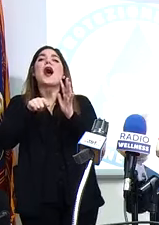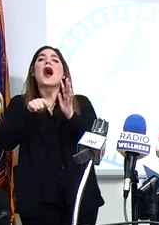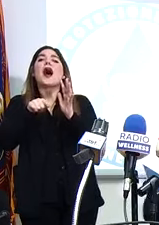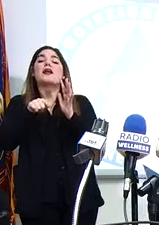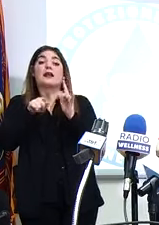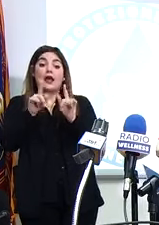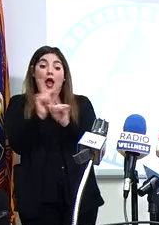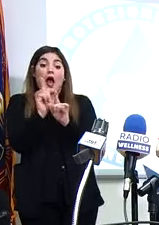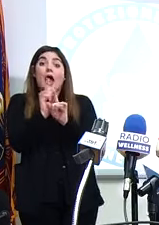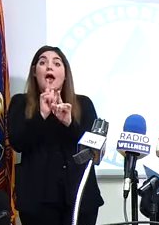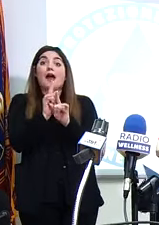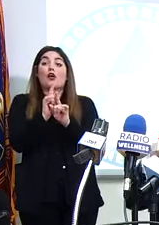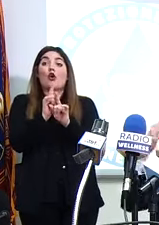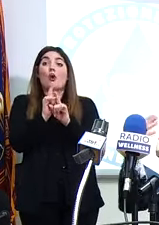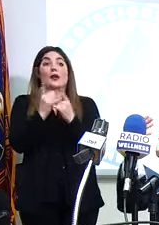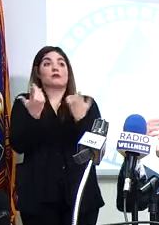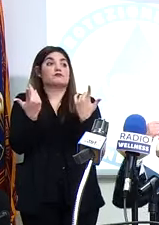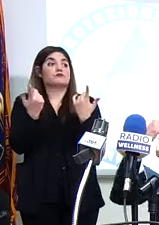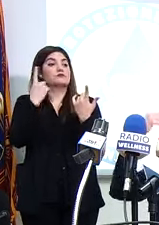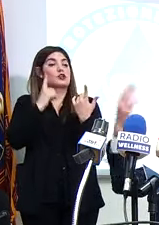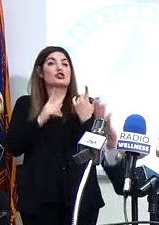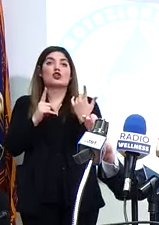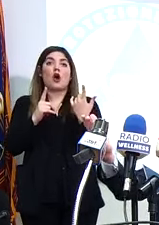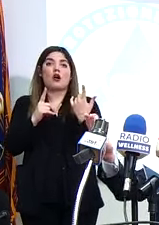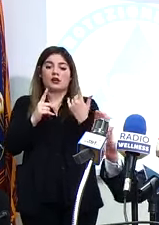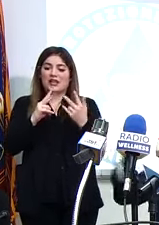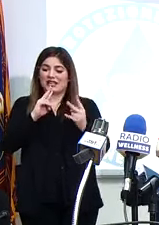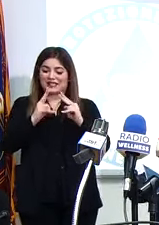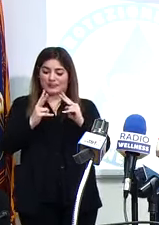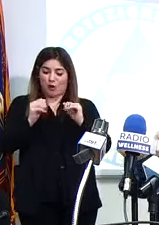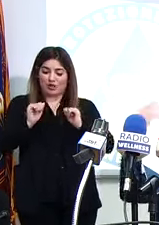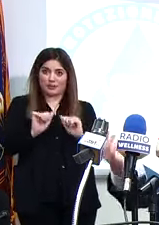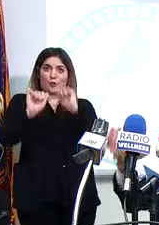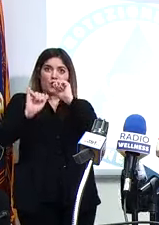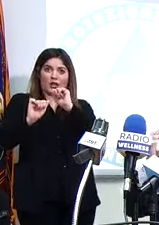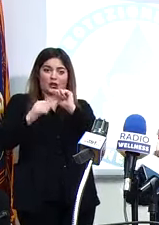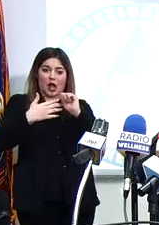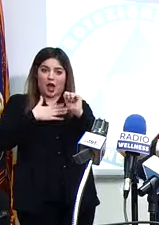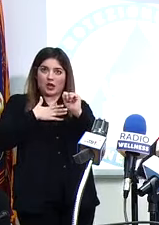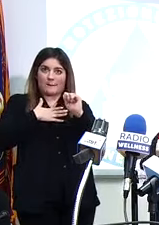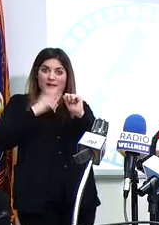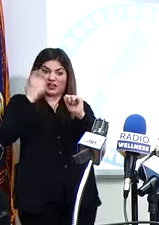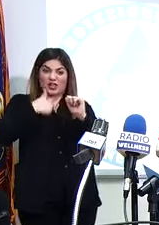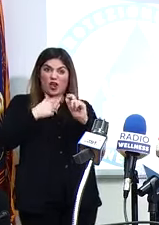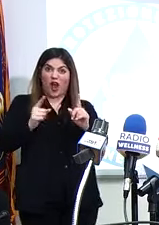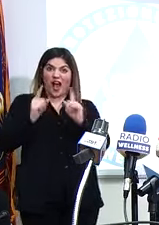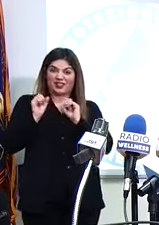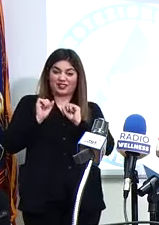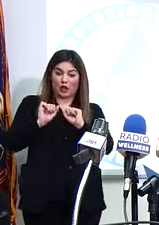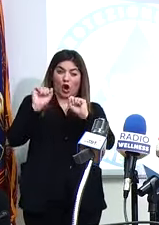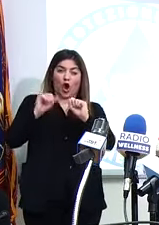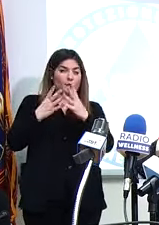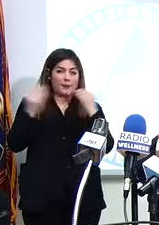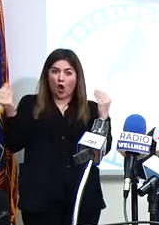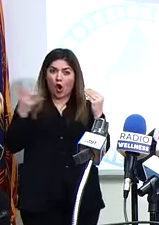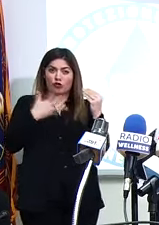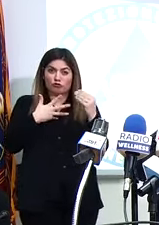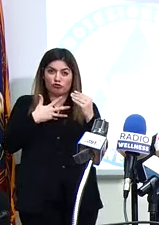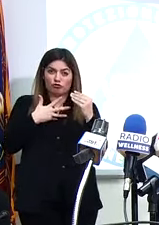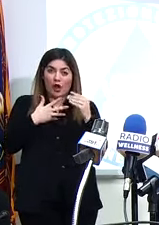come la diversificazione della mia risposta immunitaria con tanti anticorpi che bloccano varie porzioni di